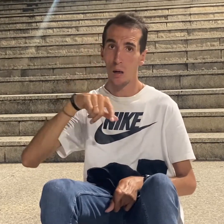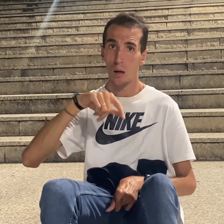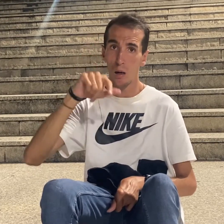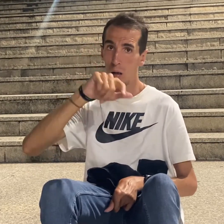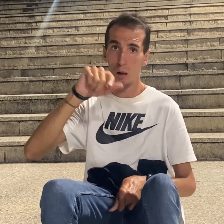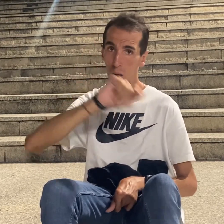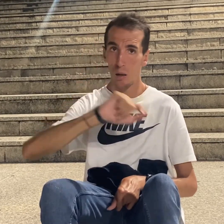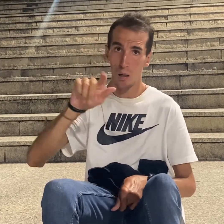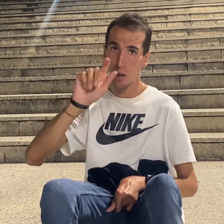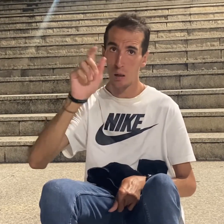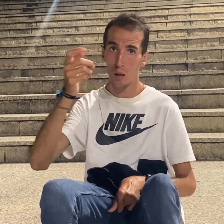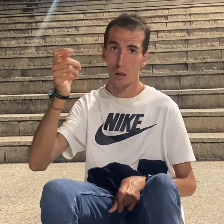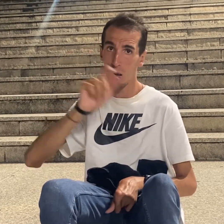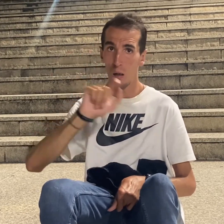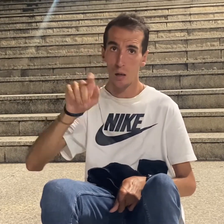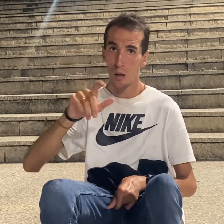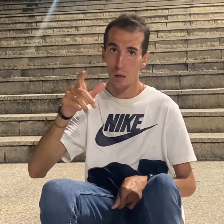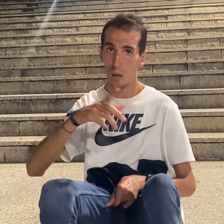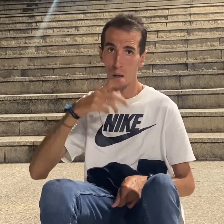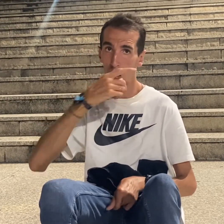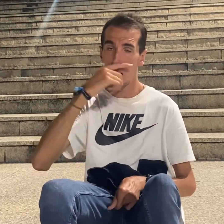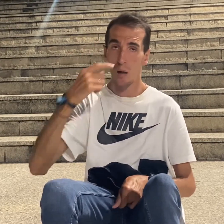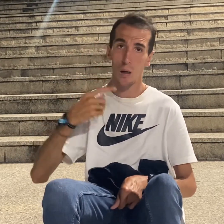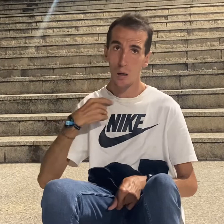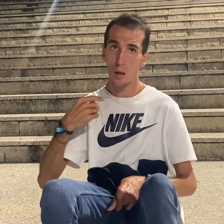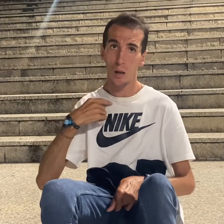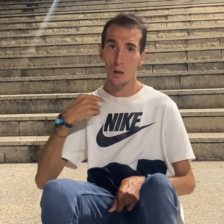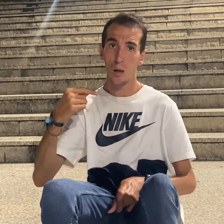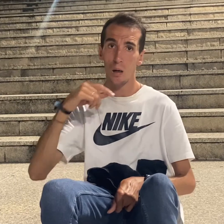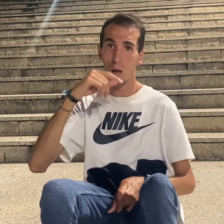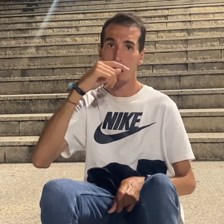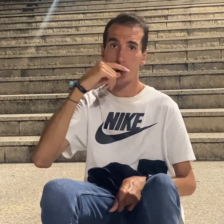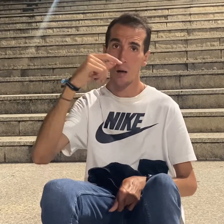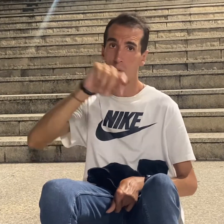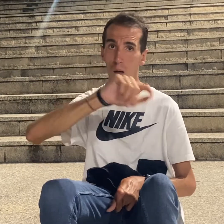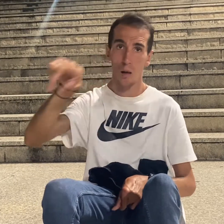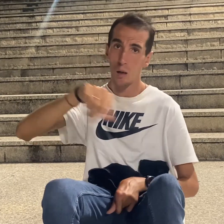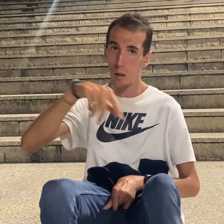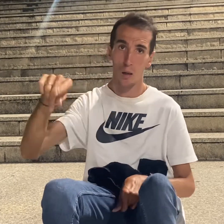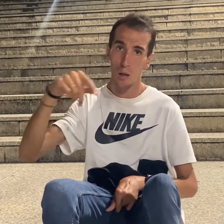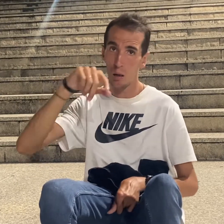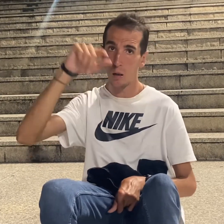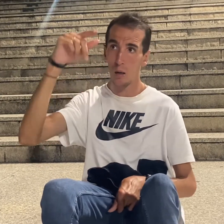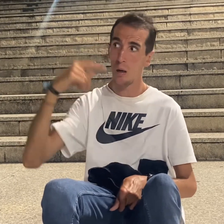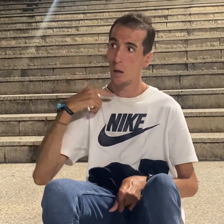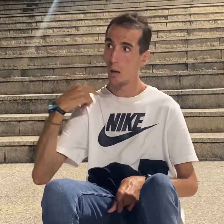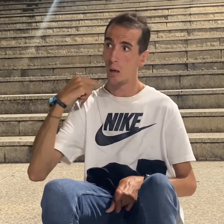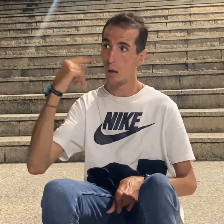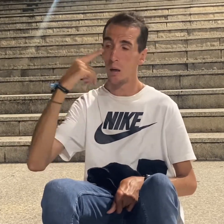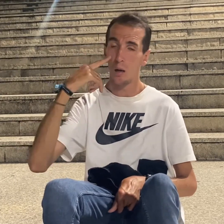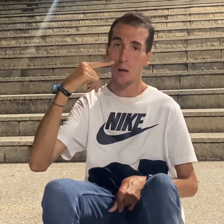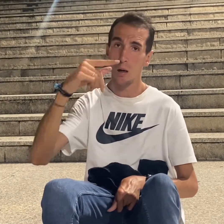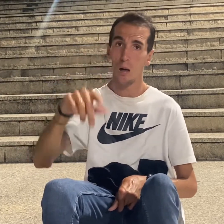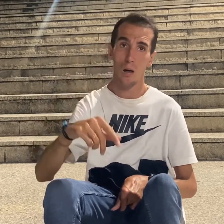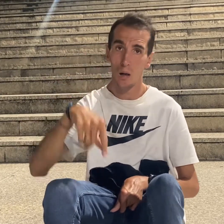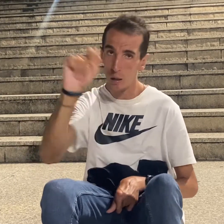considero que no és només una cursa, sinó que és una experiència vital que li desitjo a qualsevol persona poder-la